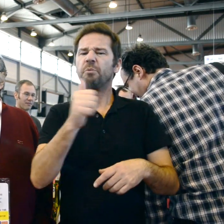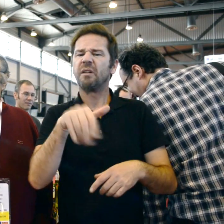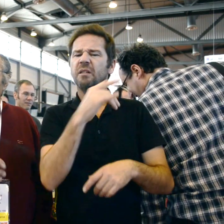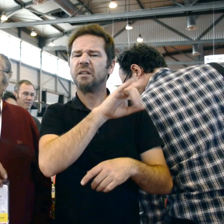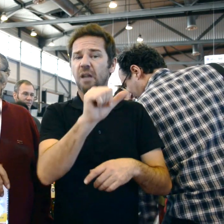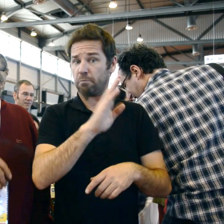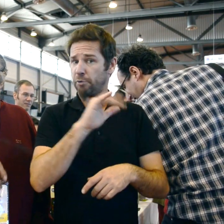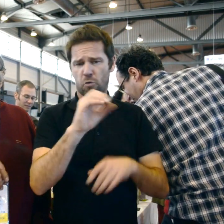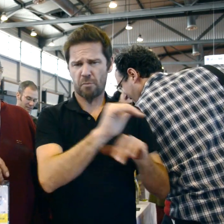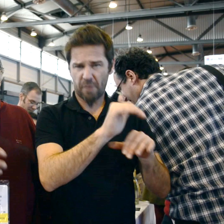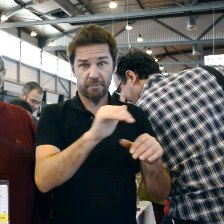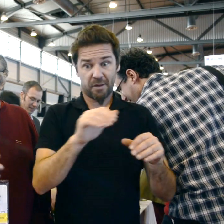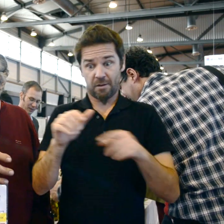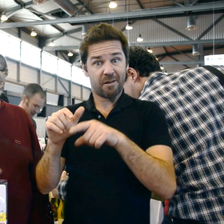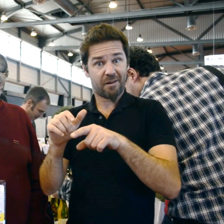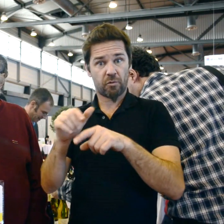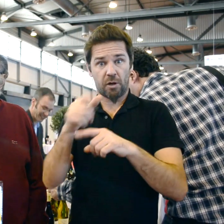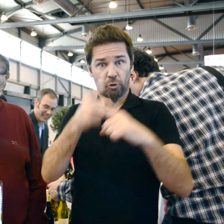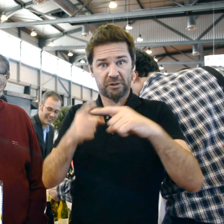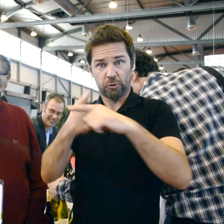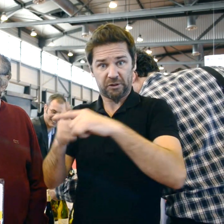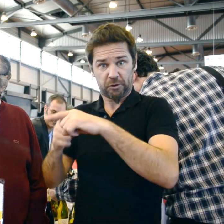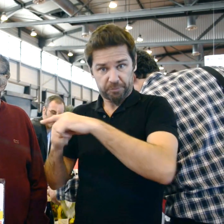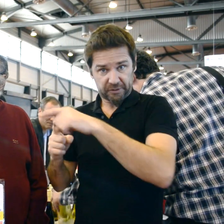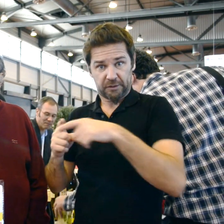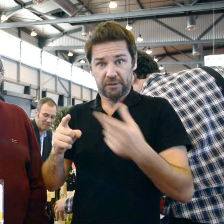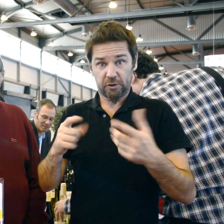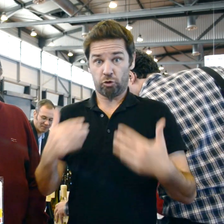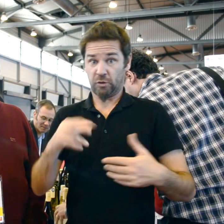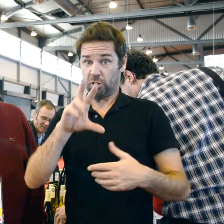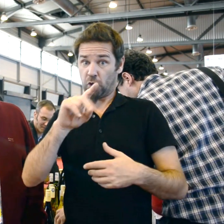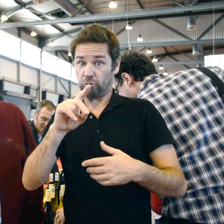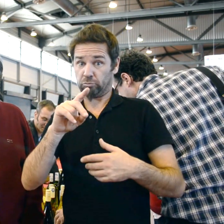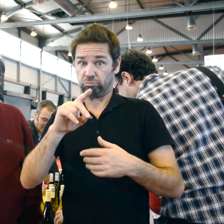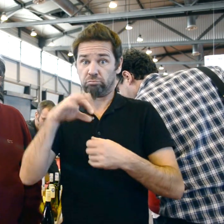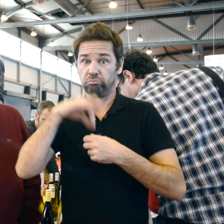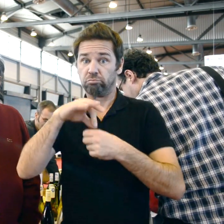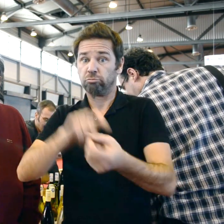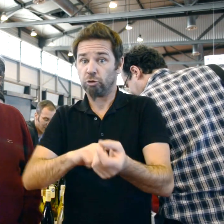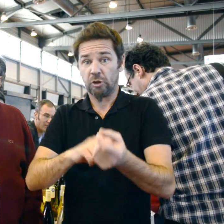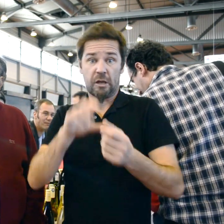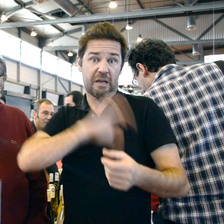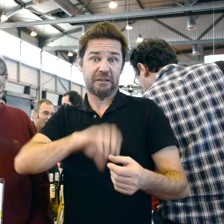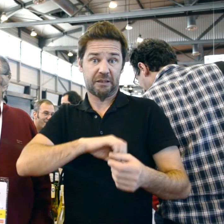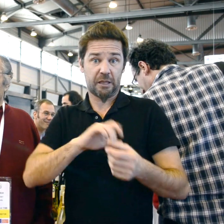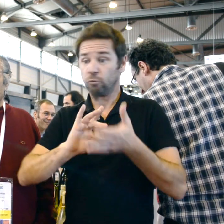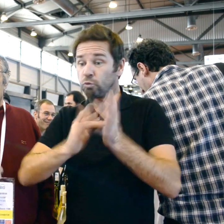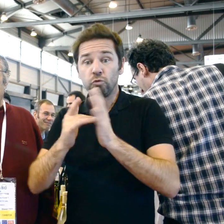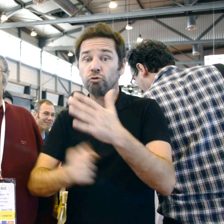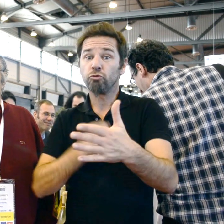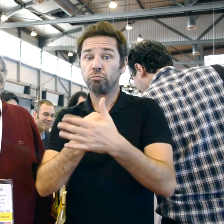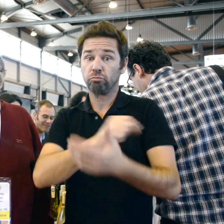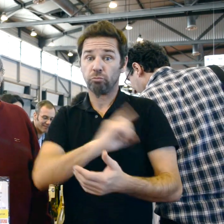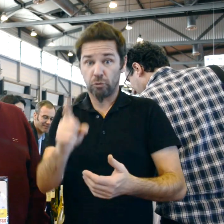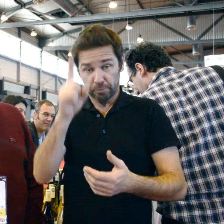à l'heure actuelle, on a à peu près une trentaine de cépages en essai. Tous ne seront pas continués, puisque vous